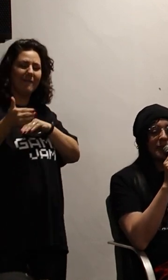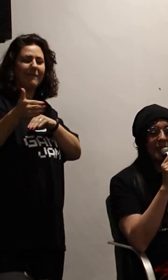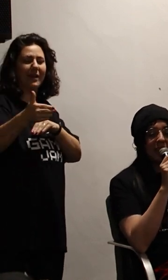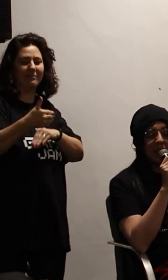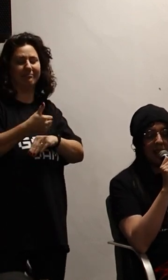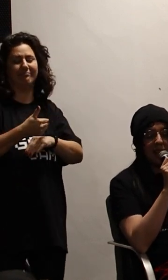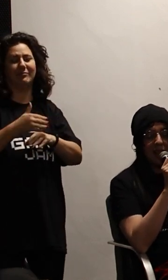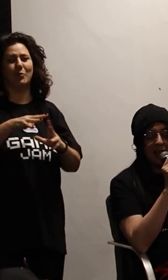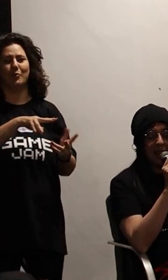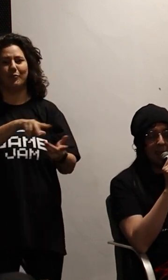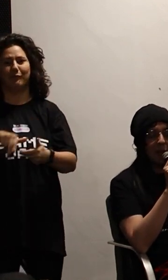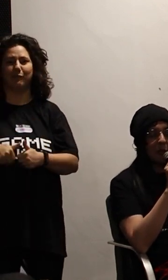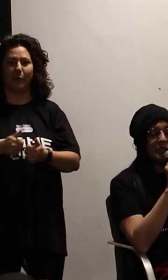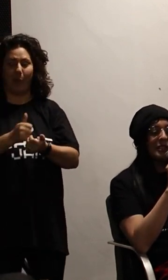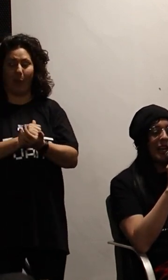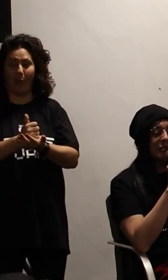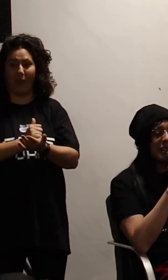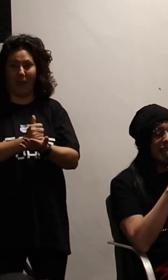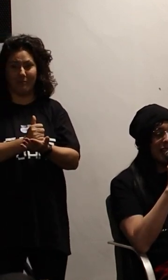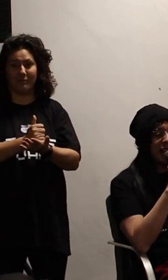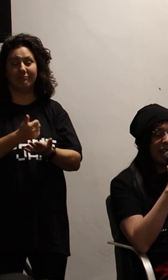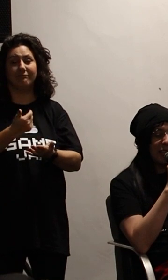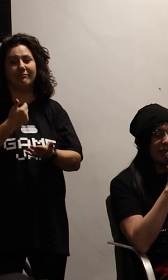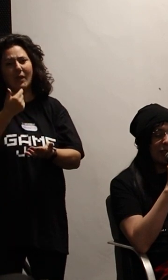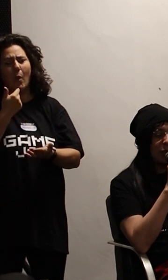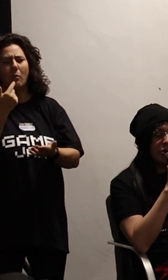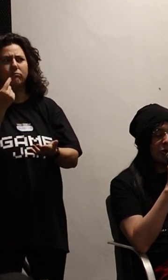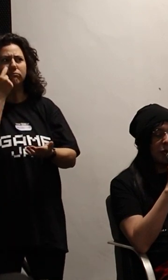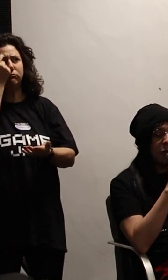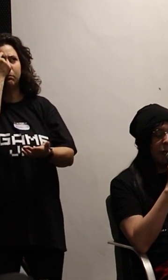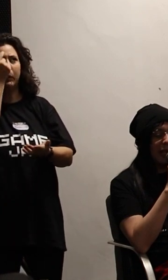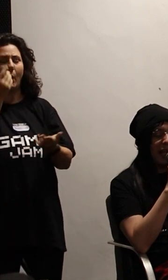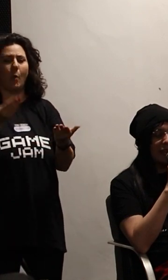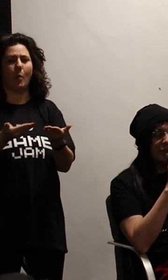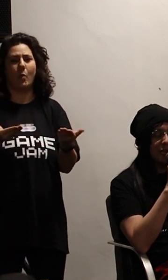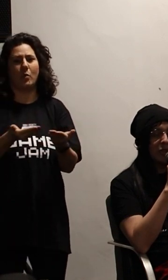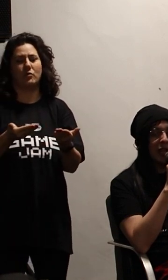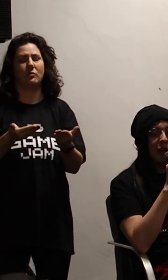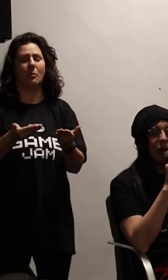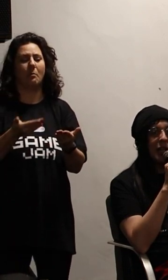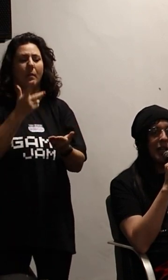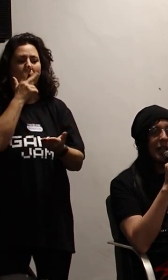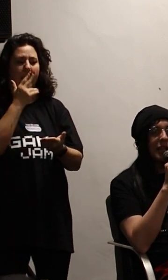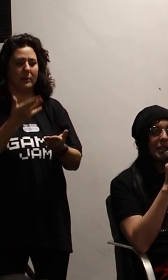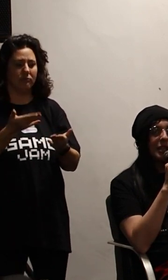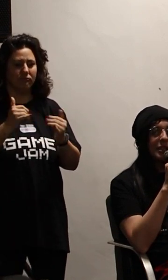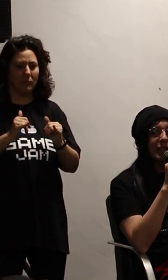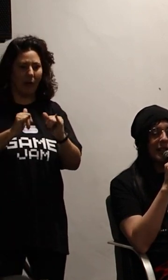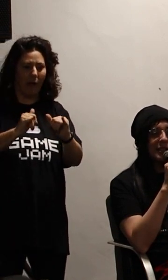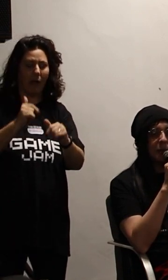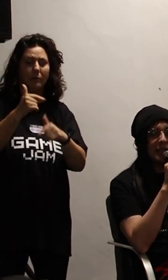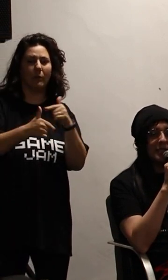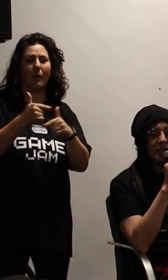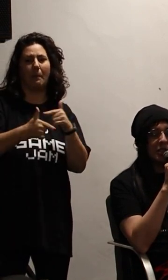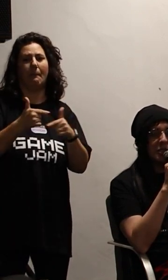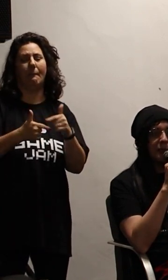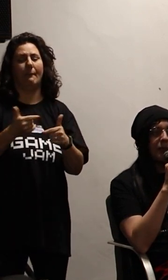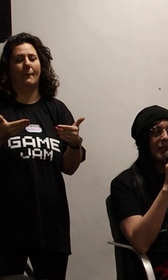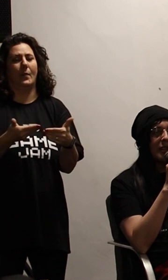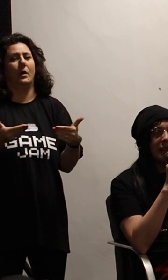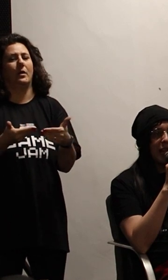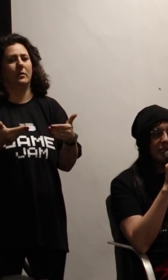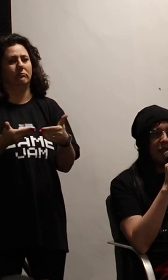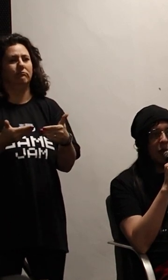games. Eu considero que hoje o mercado nacional ele está crescendo